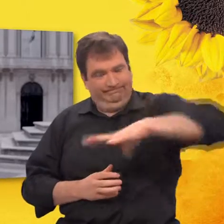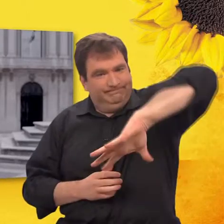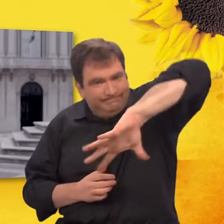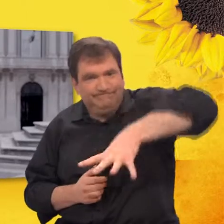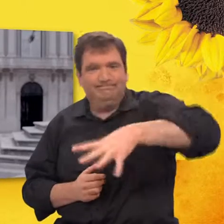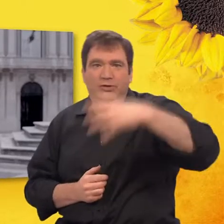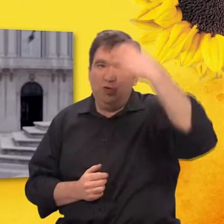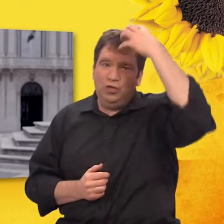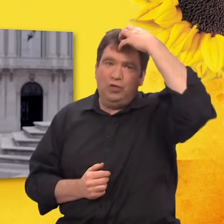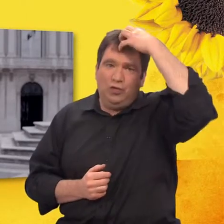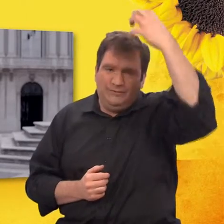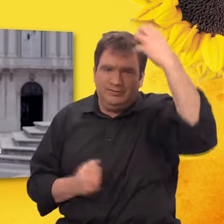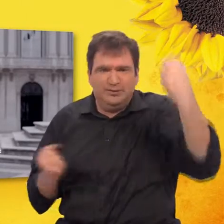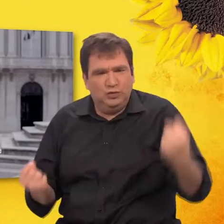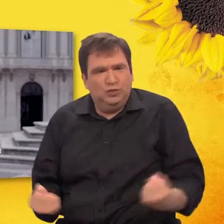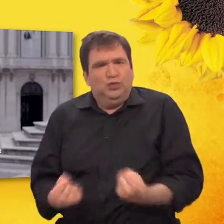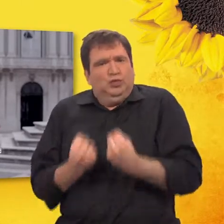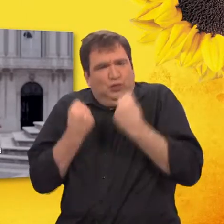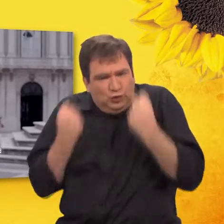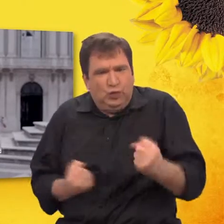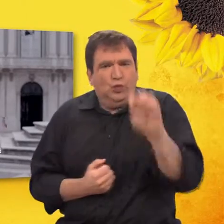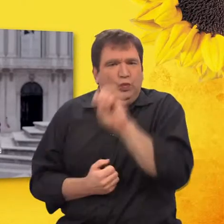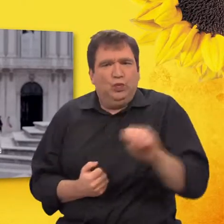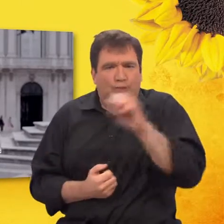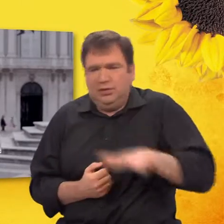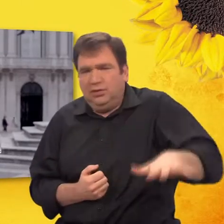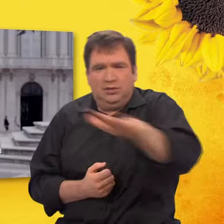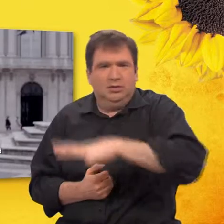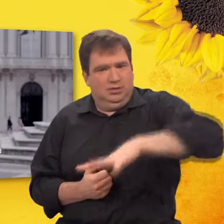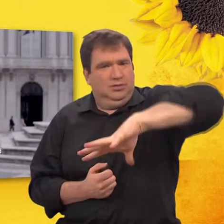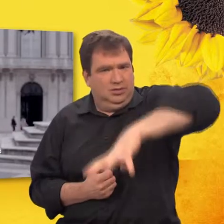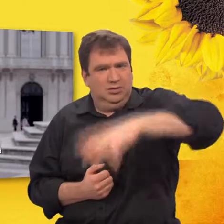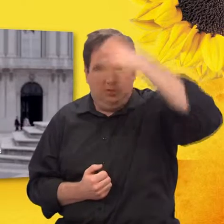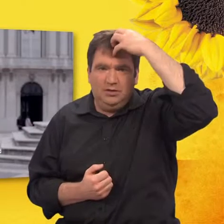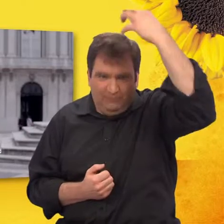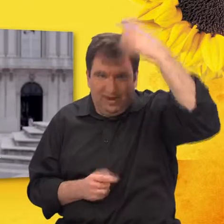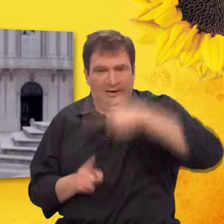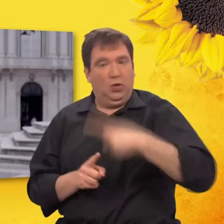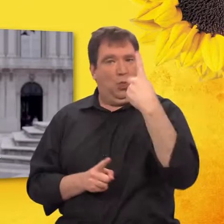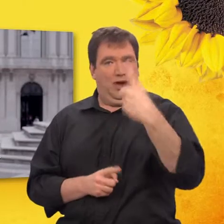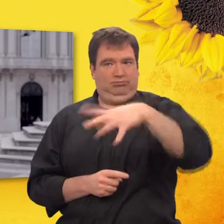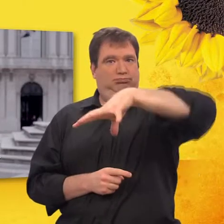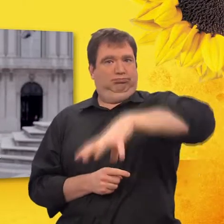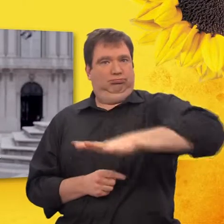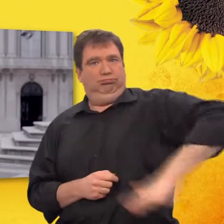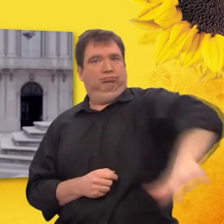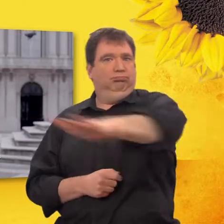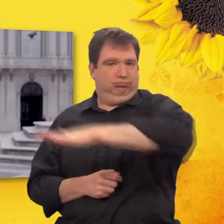ces États-Unis d'Europe nécessaires, donc de créer une gouvernance unifiée, de faire de